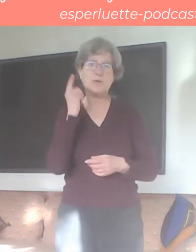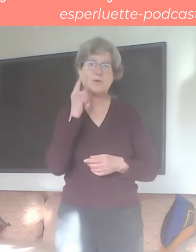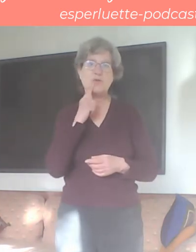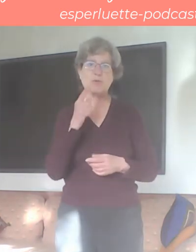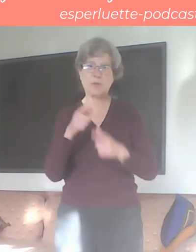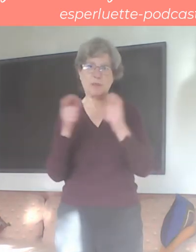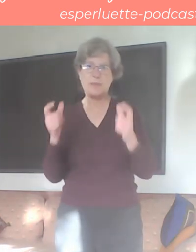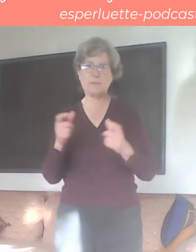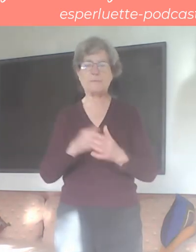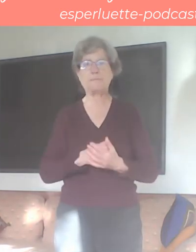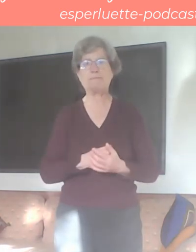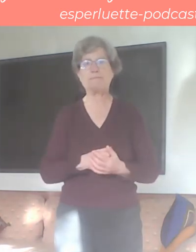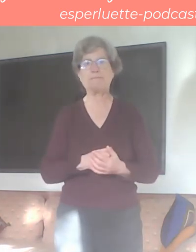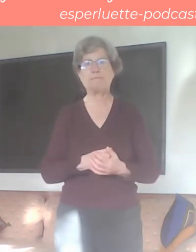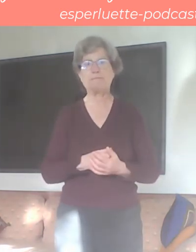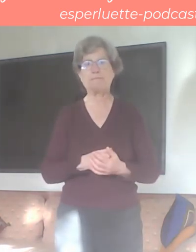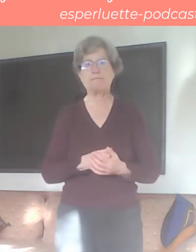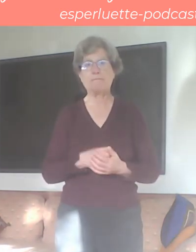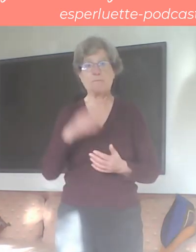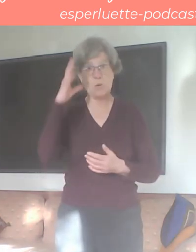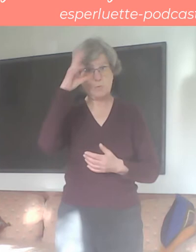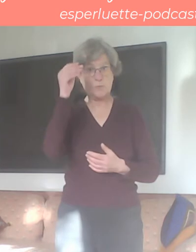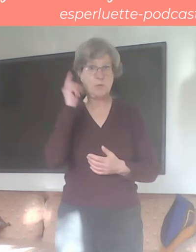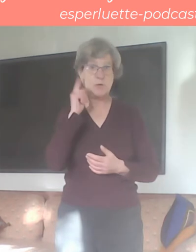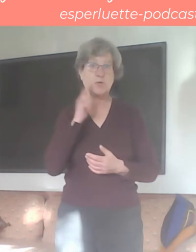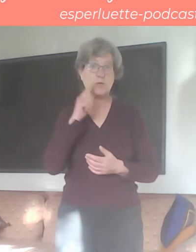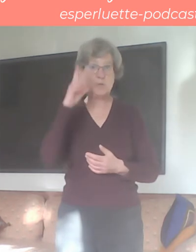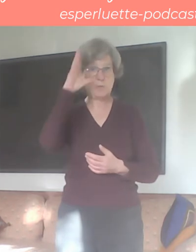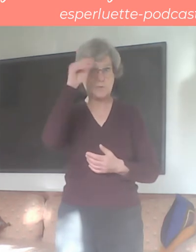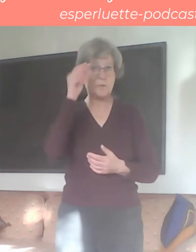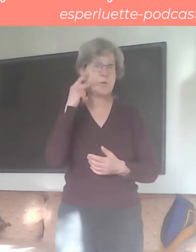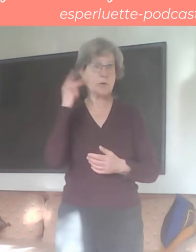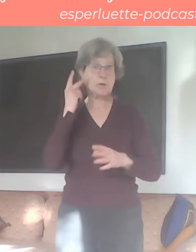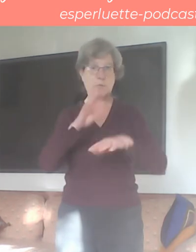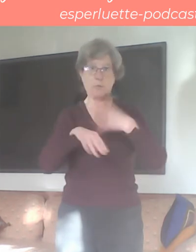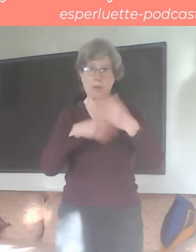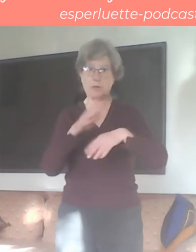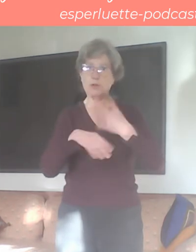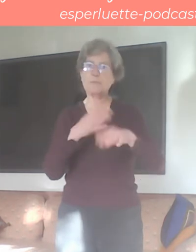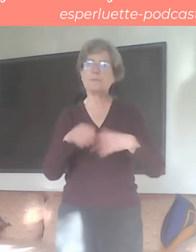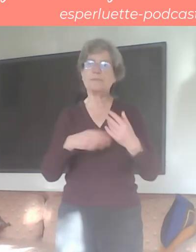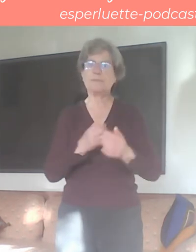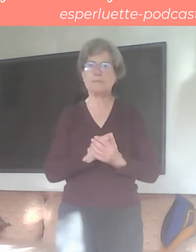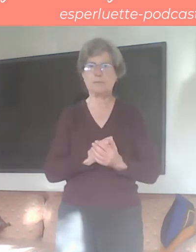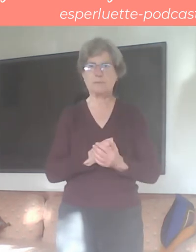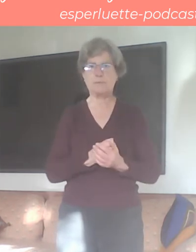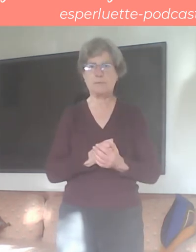Par exemple, tout à l'heure j'étais dans un café et puis il y avait quelqu'un qui préparait du